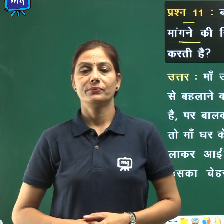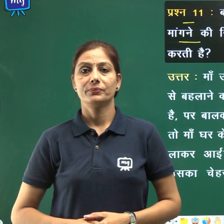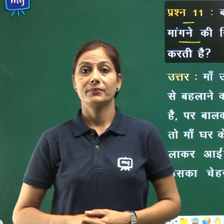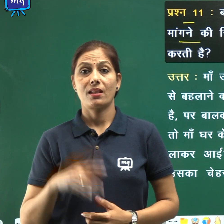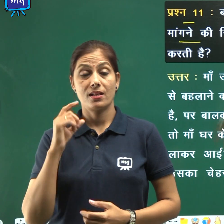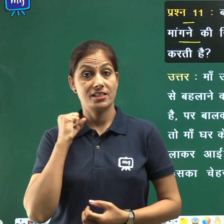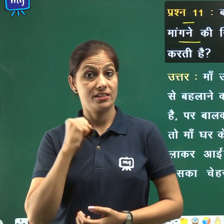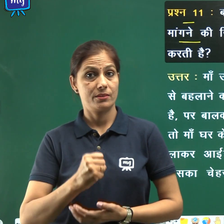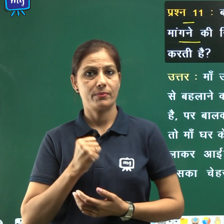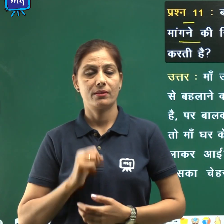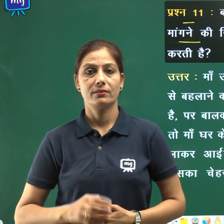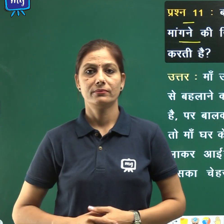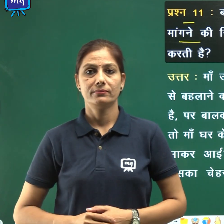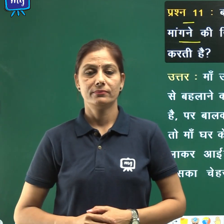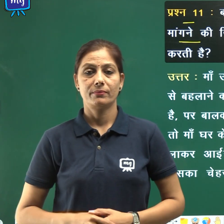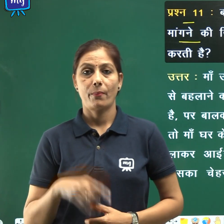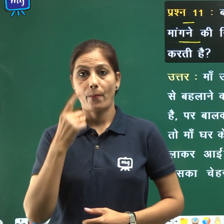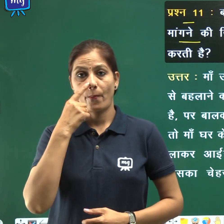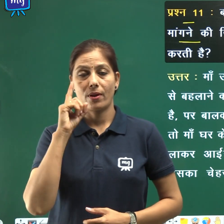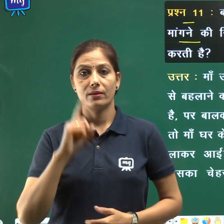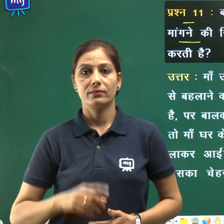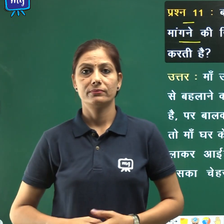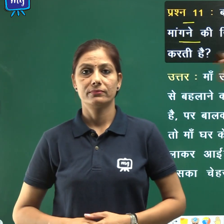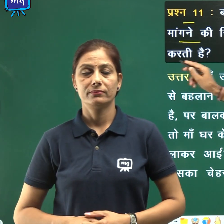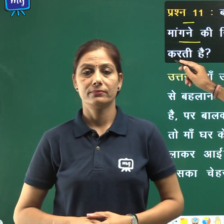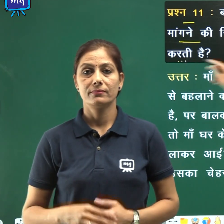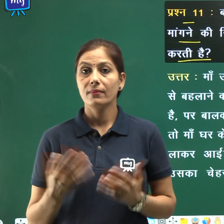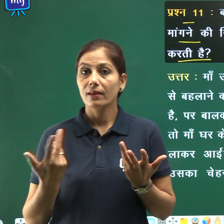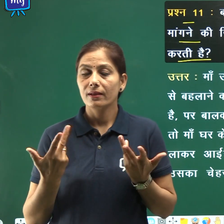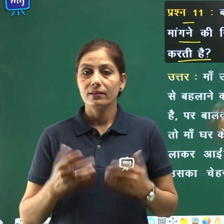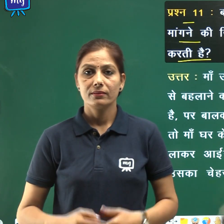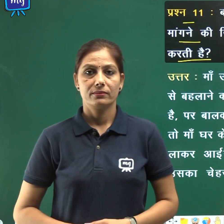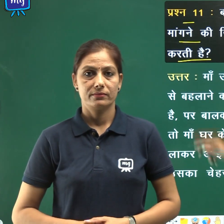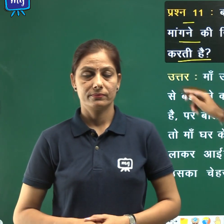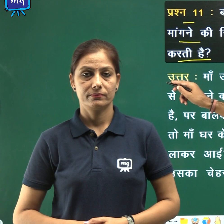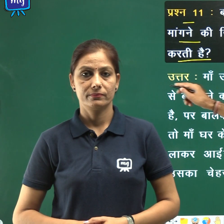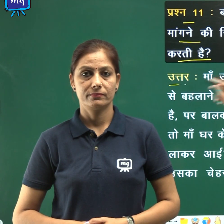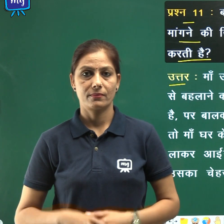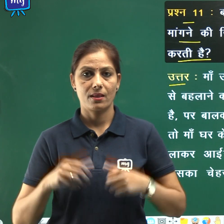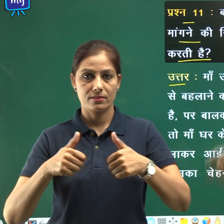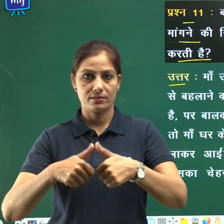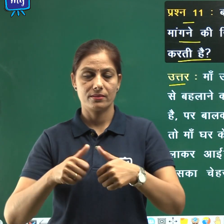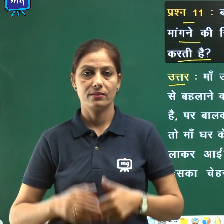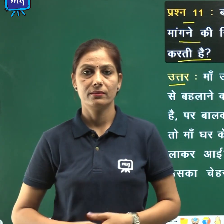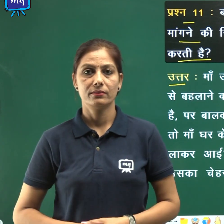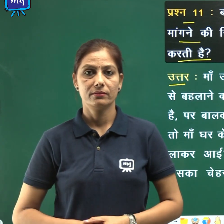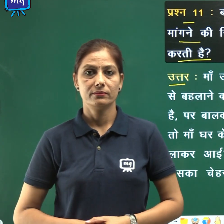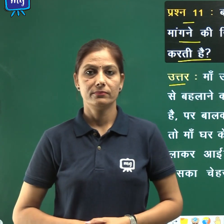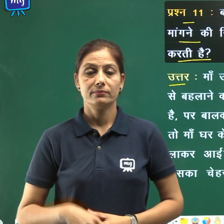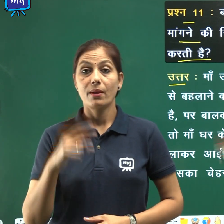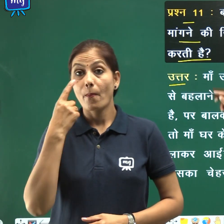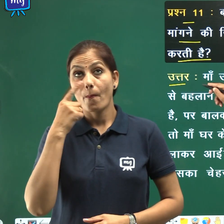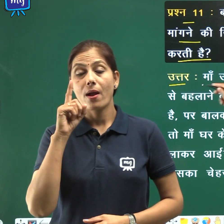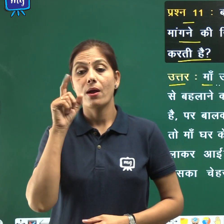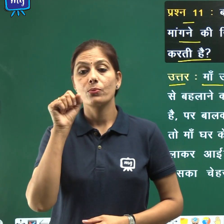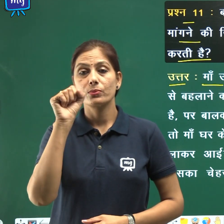जिद पर माँ क्या करती है? उत्तर है माँ